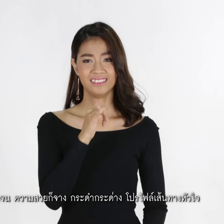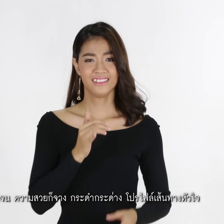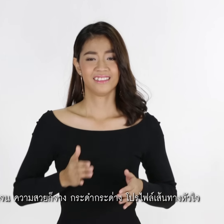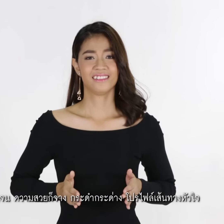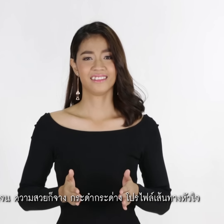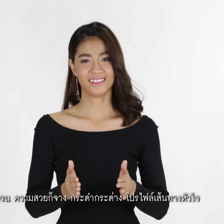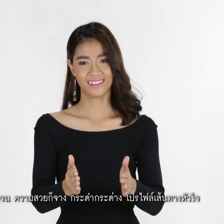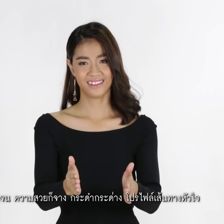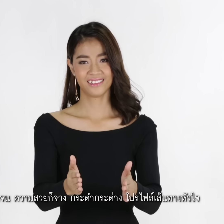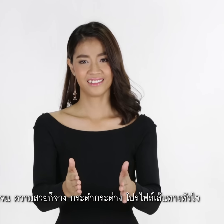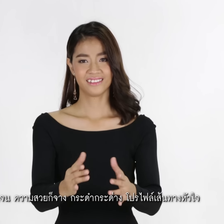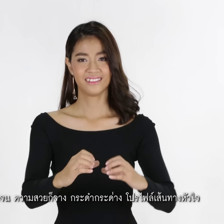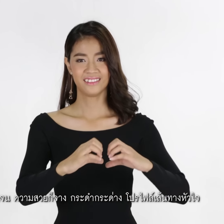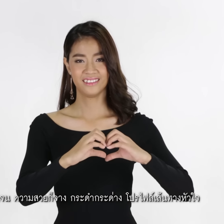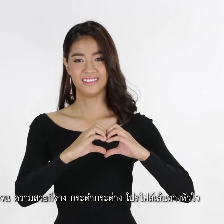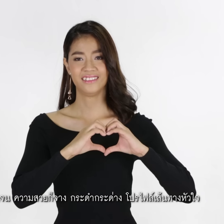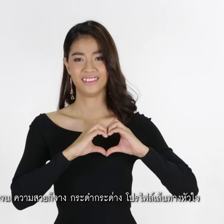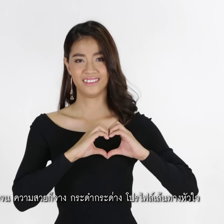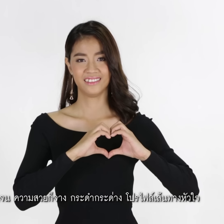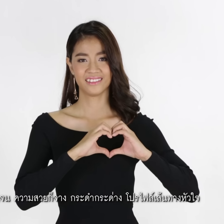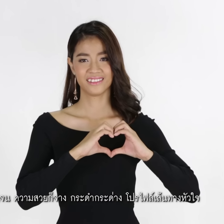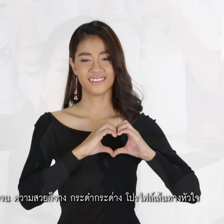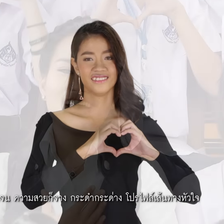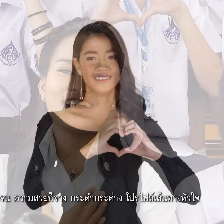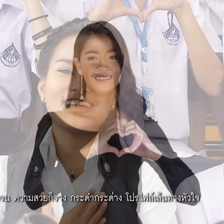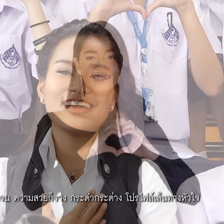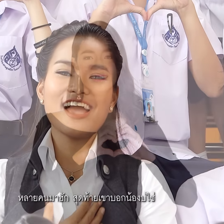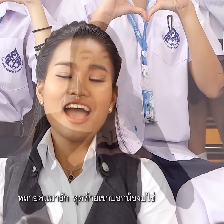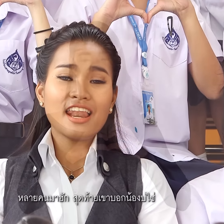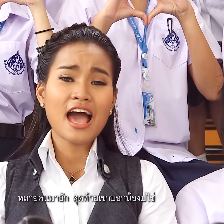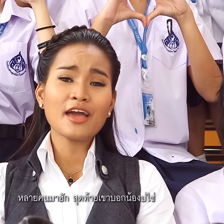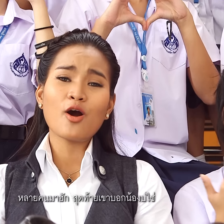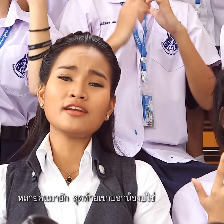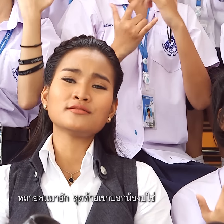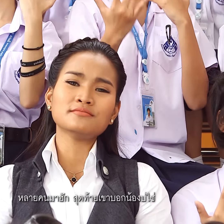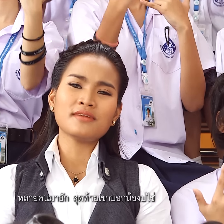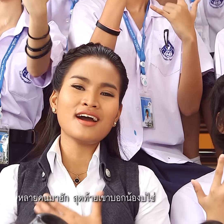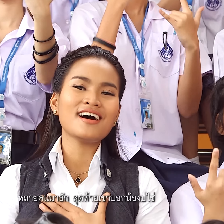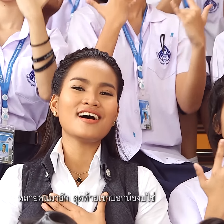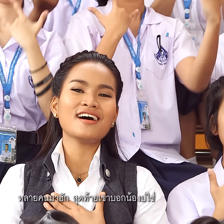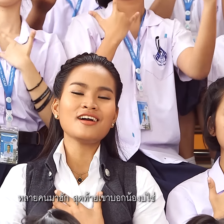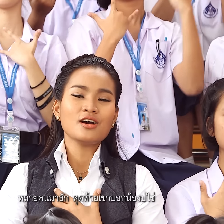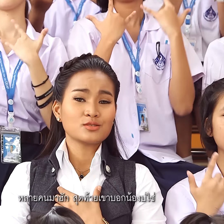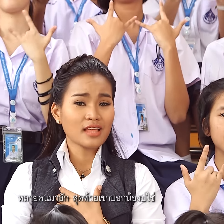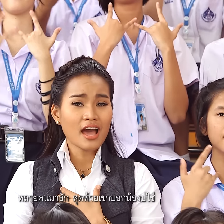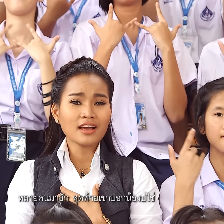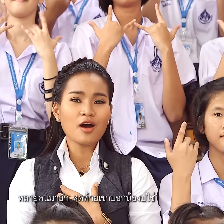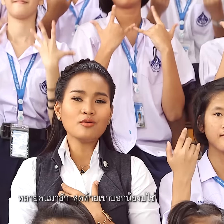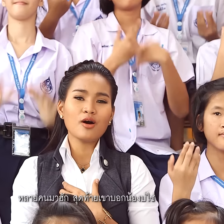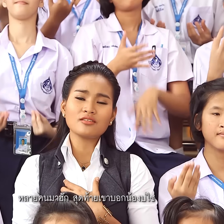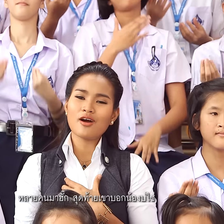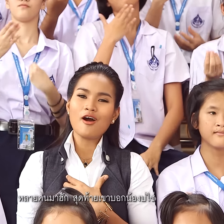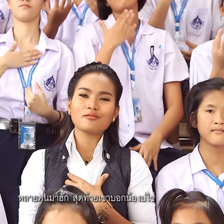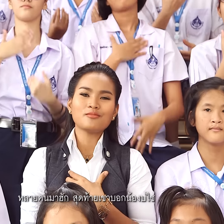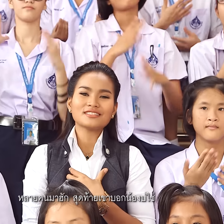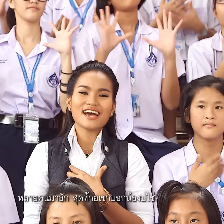ระดาโปรไฟล์เส้นทางหัวใจหลายคนมาหาสุดท้ายเขา